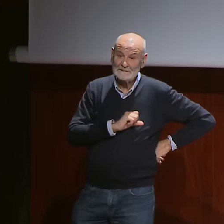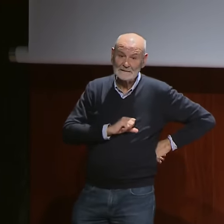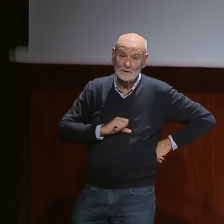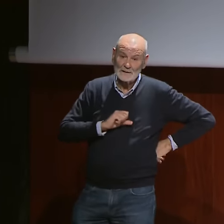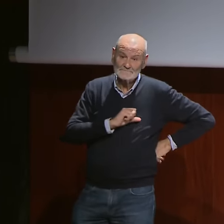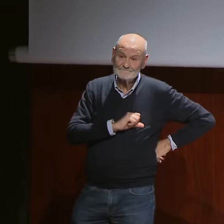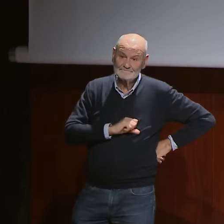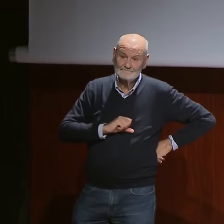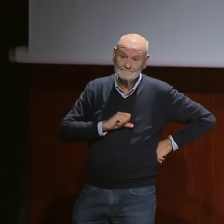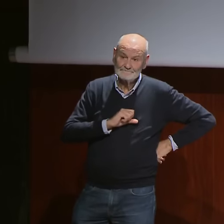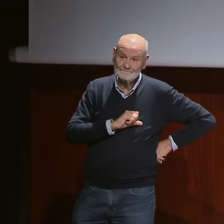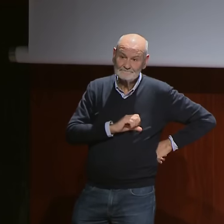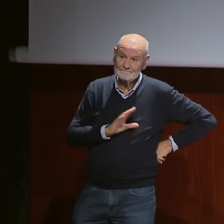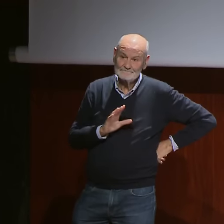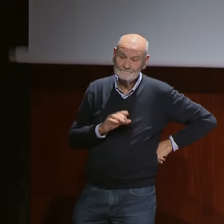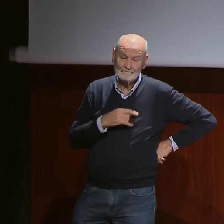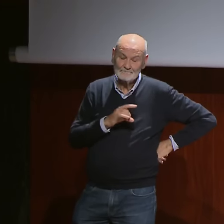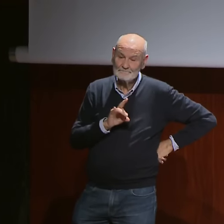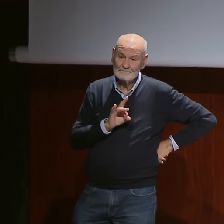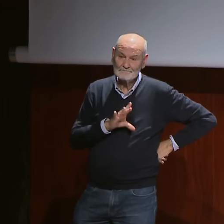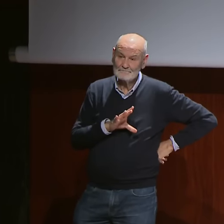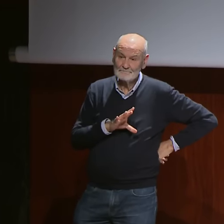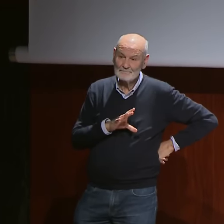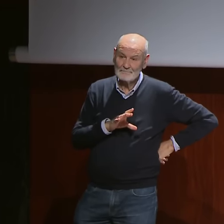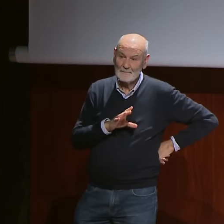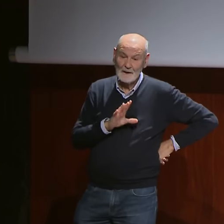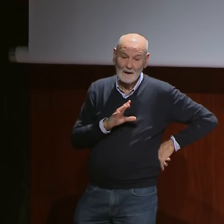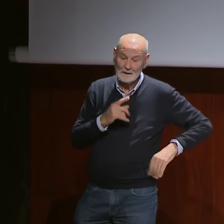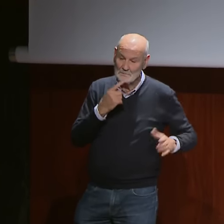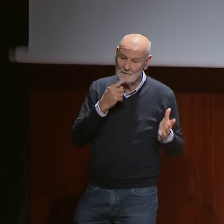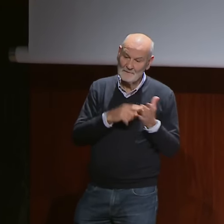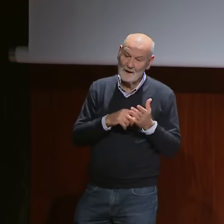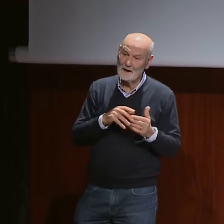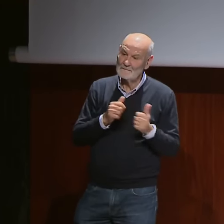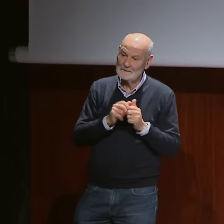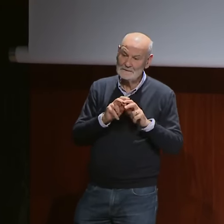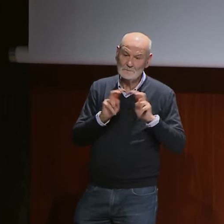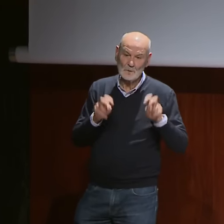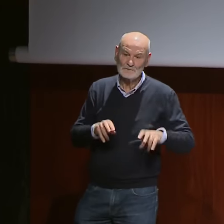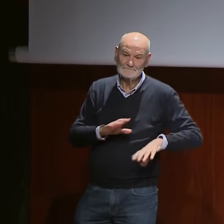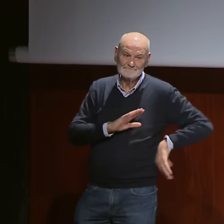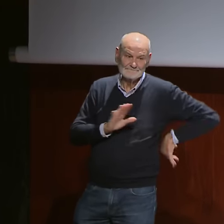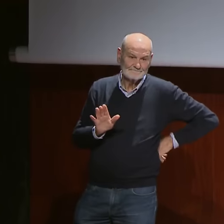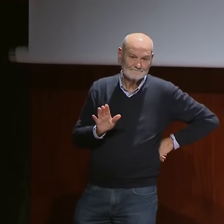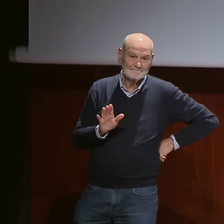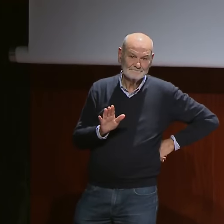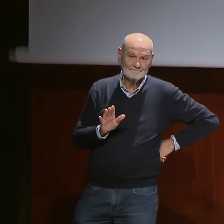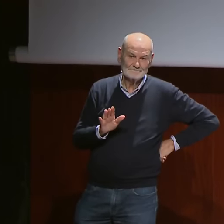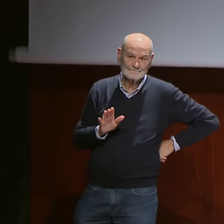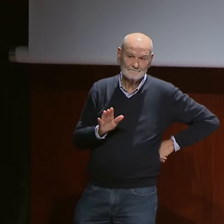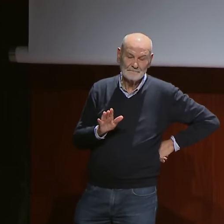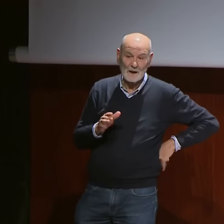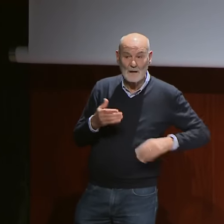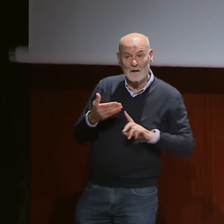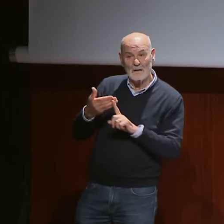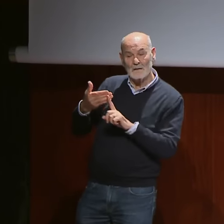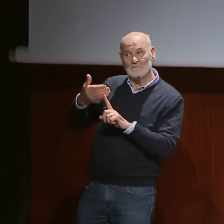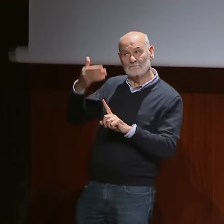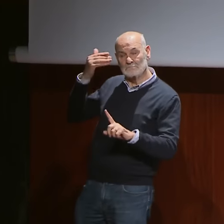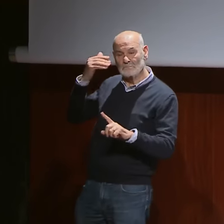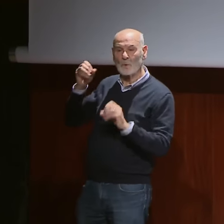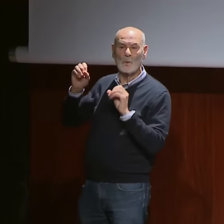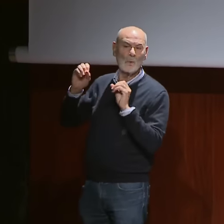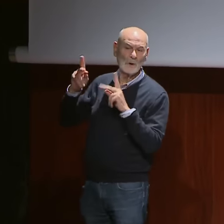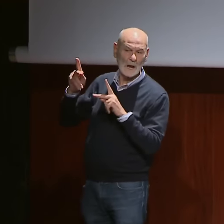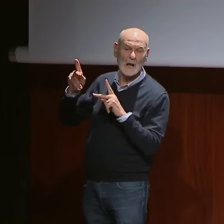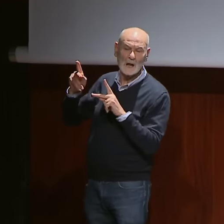Travailler avec quelqu'un qui n'aurait pas été diplômé, qui n'aurait pas été formé pour l'interprétation ou la traduction, j'aurais refusé. Pour moi, il fallait avant tout que